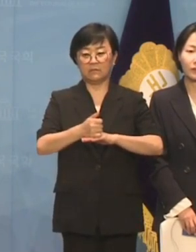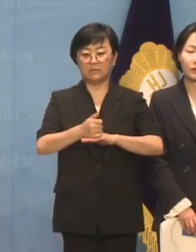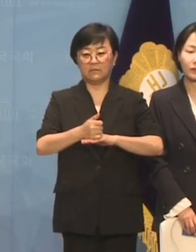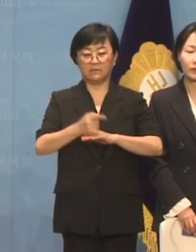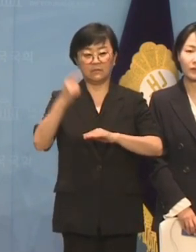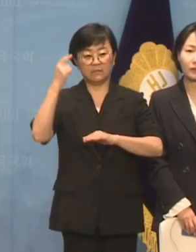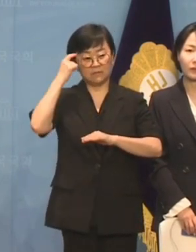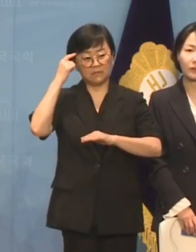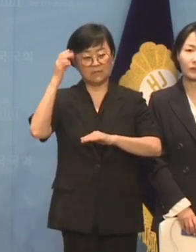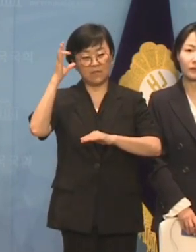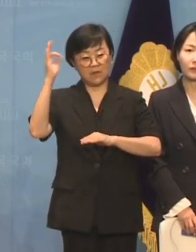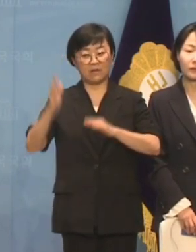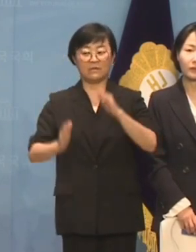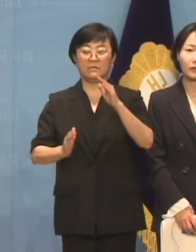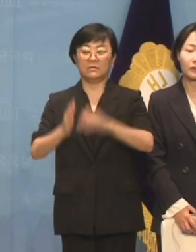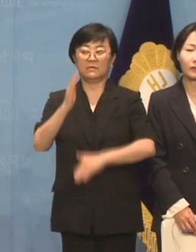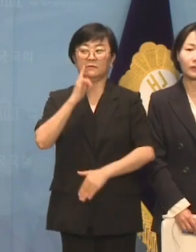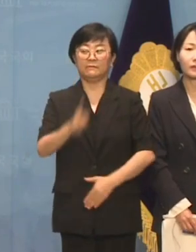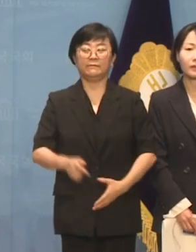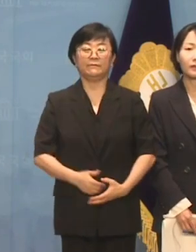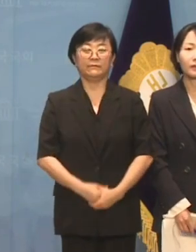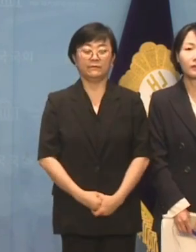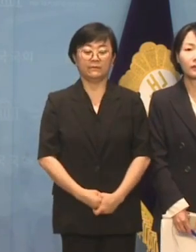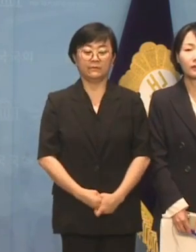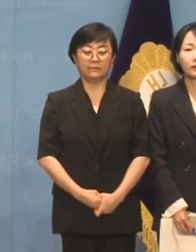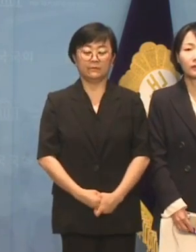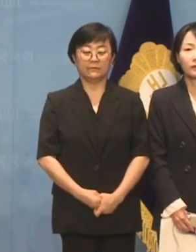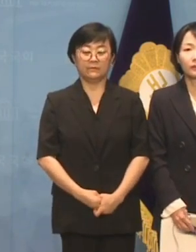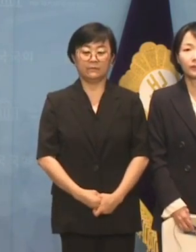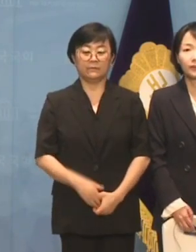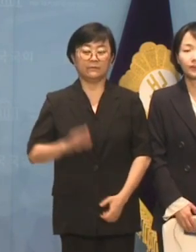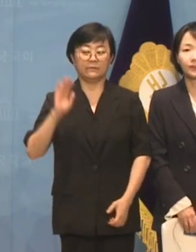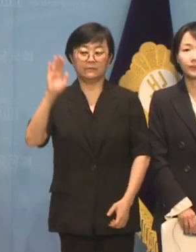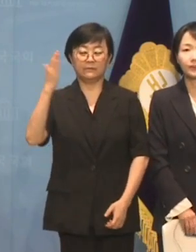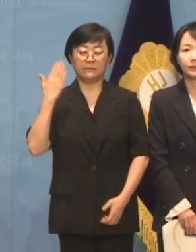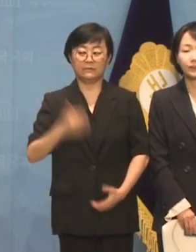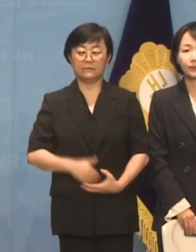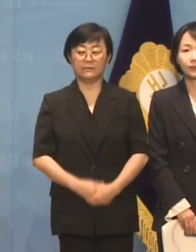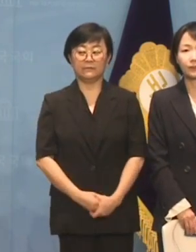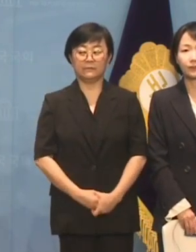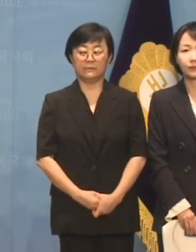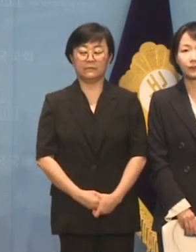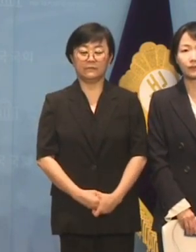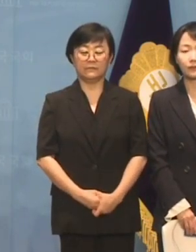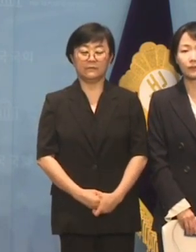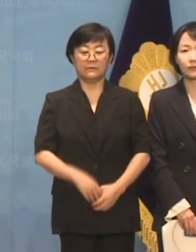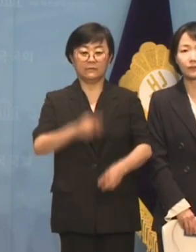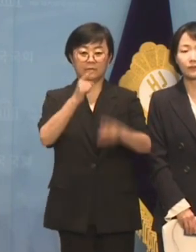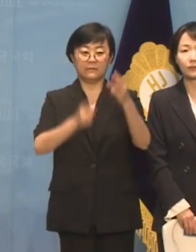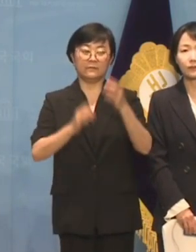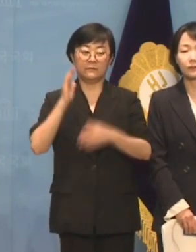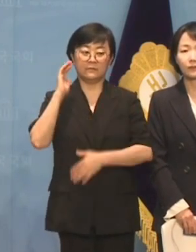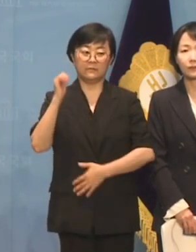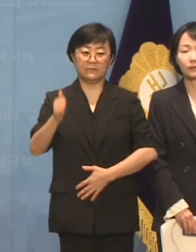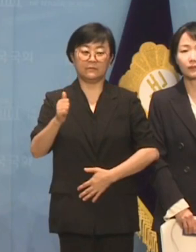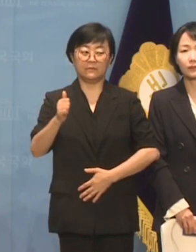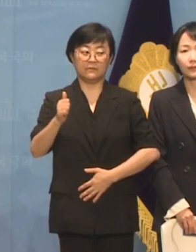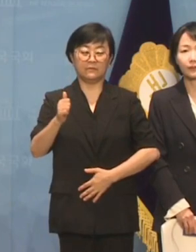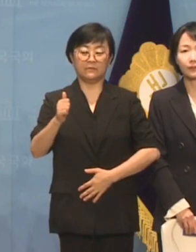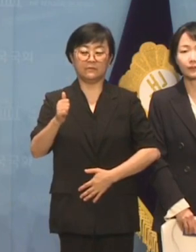정말 상상을 정말 초월하는 일입니다. 요즘 그 윤석열